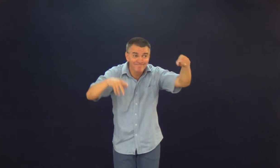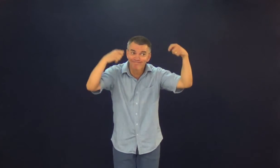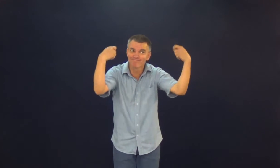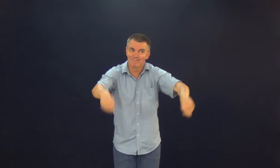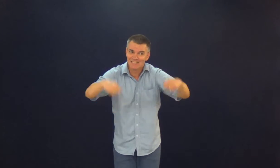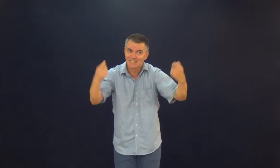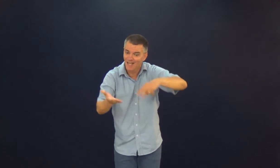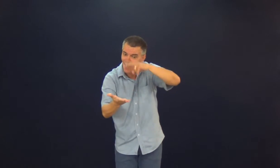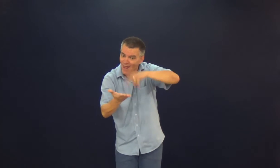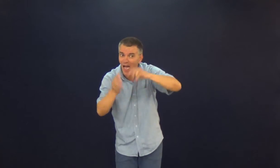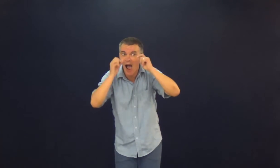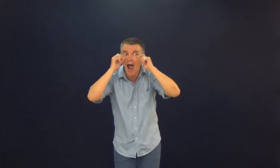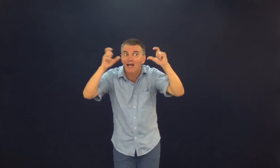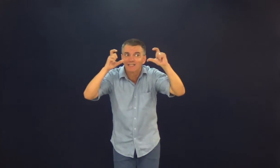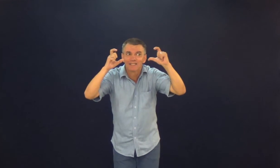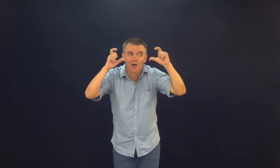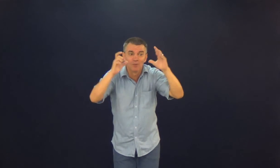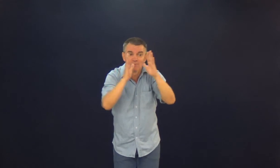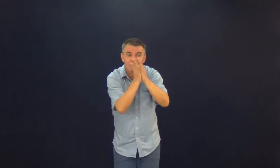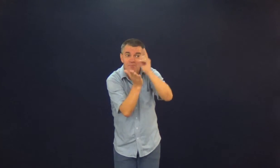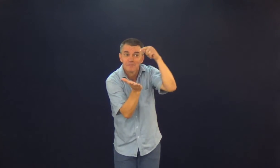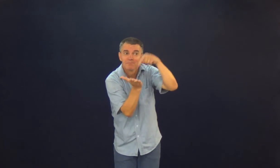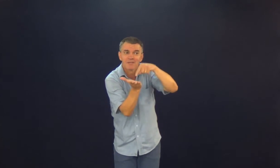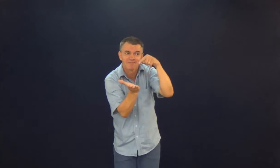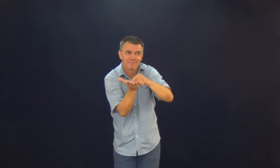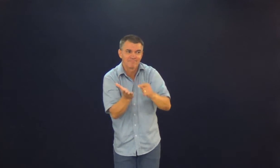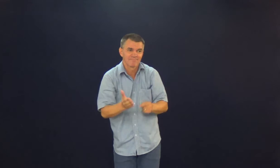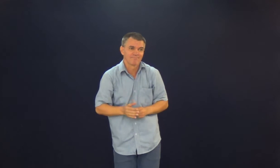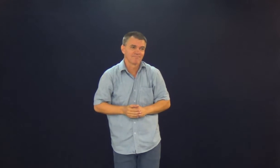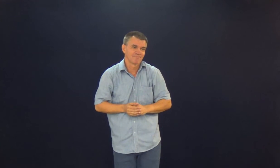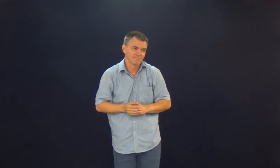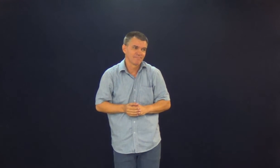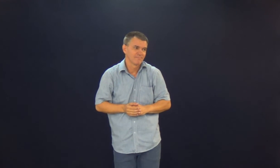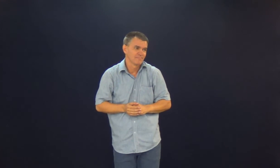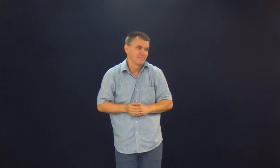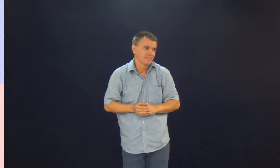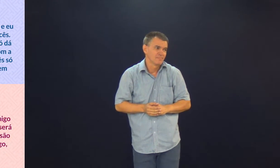ali leia e presta atenção na obra de deus